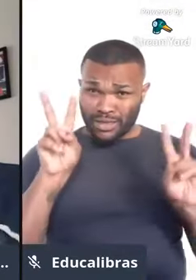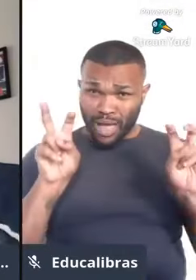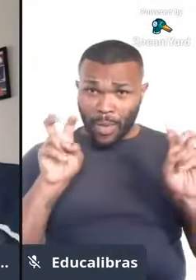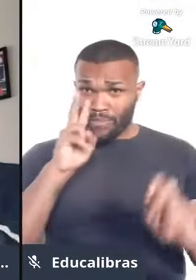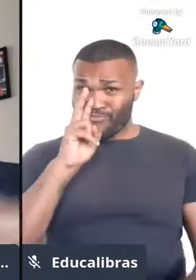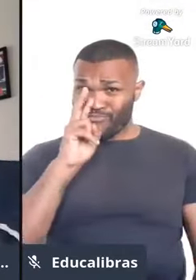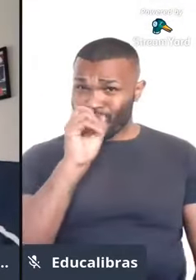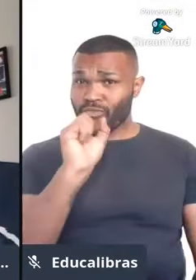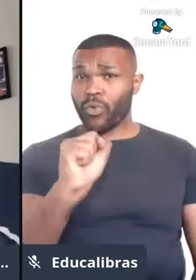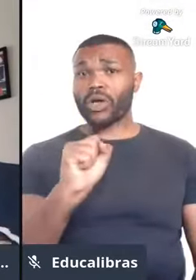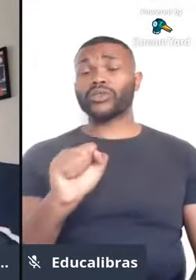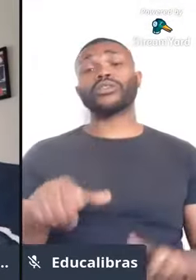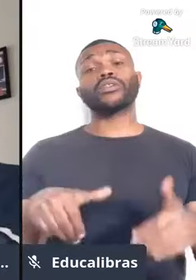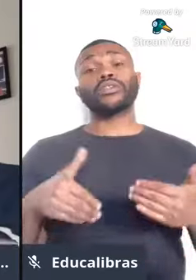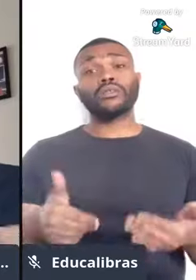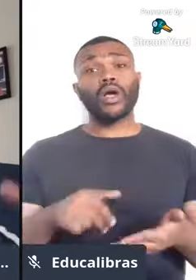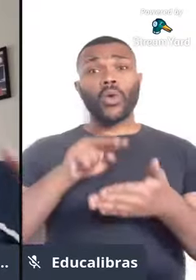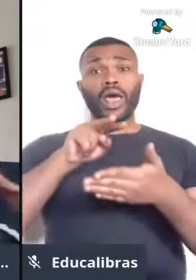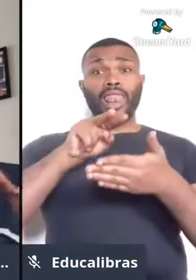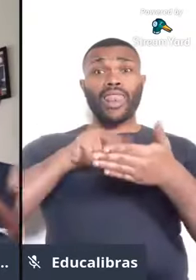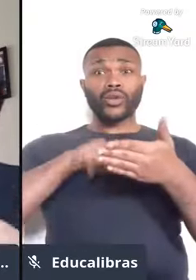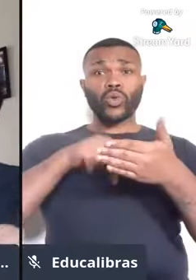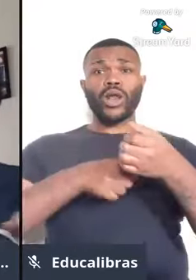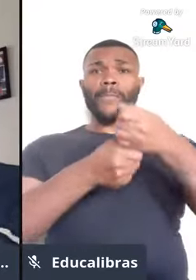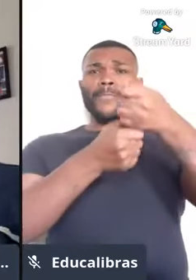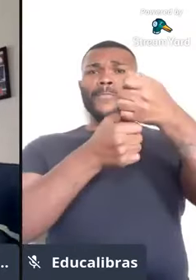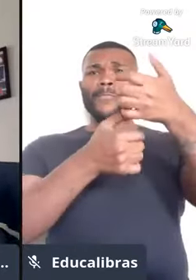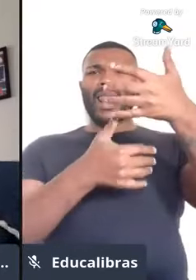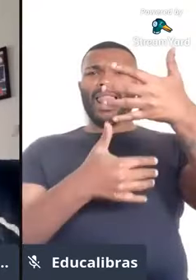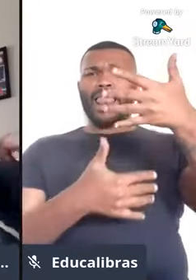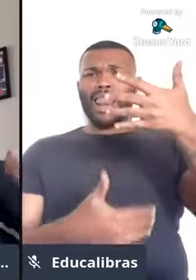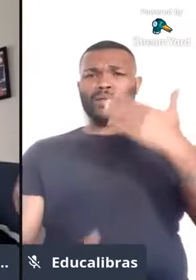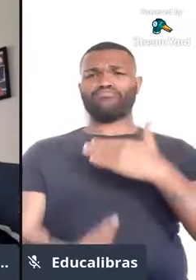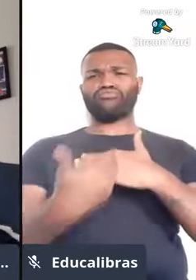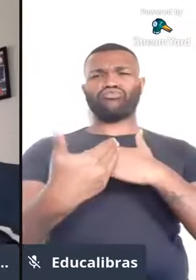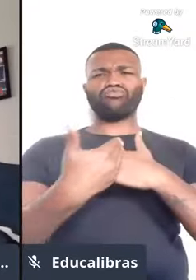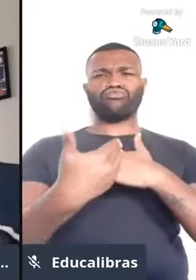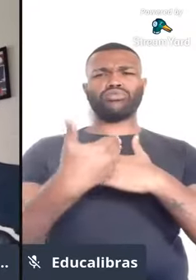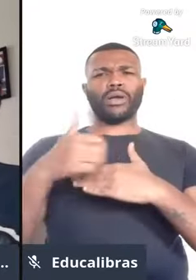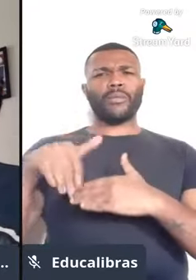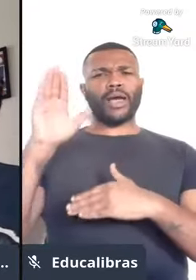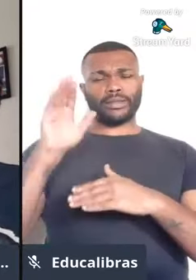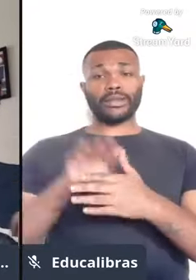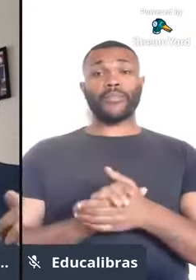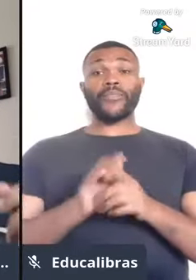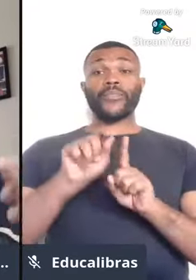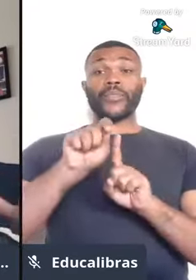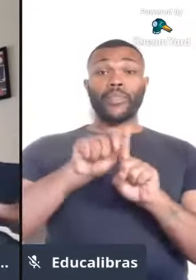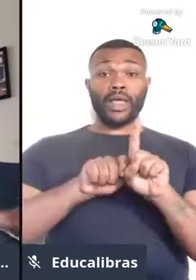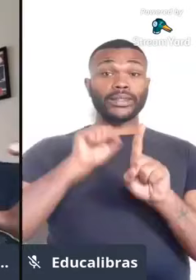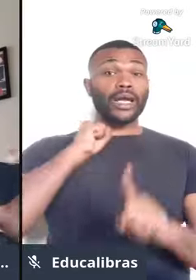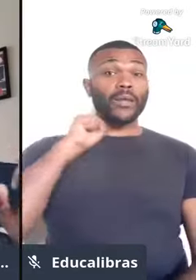muito à leitura. Então, foi quase 1 milhão de acessos por causa dos temas. E em abril do ano passado, eu fiz uma matéria interessante com perguntas e